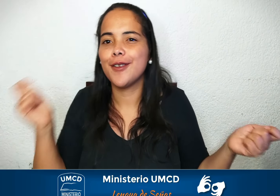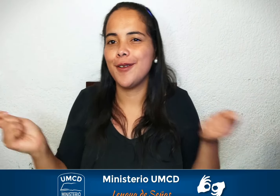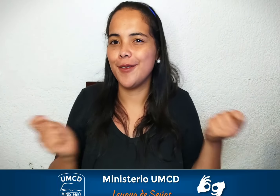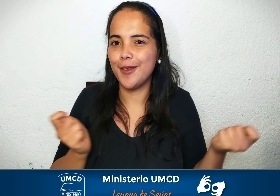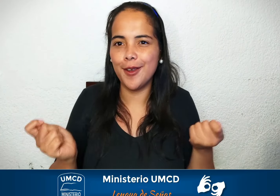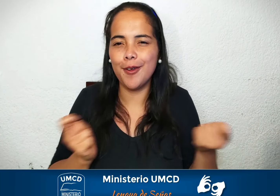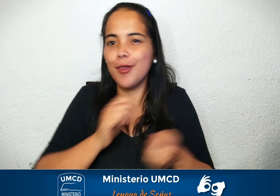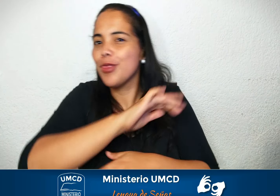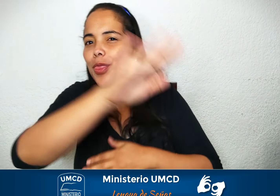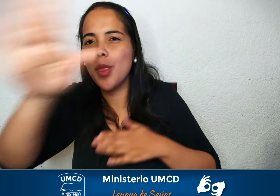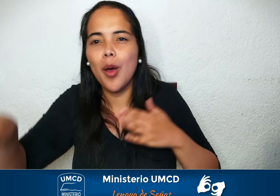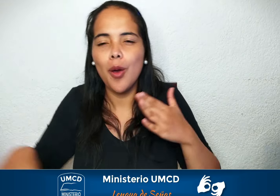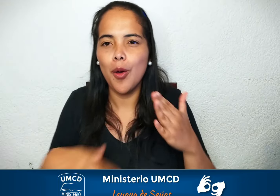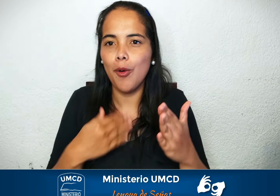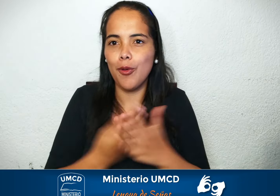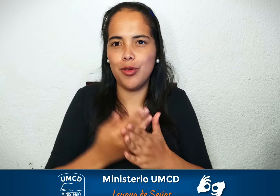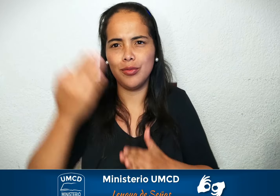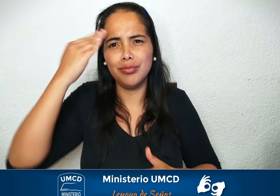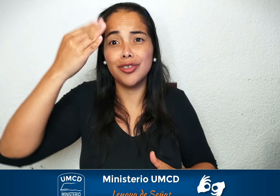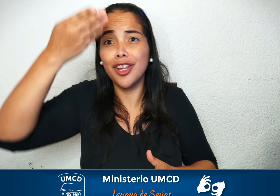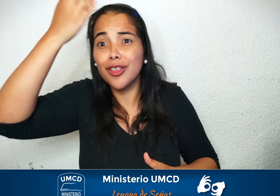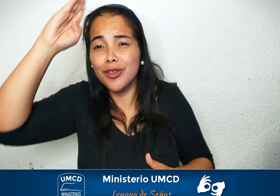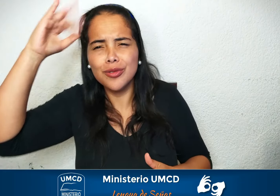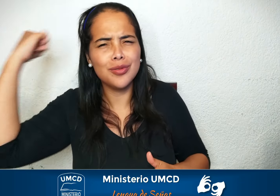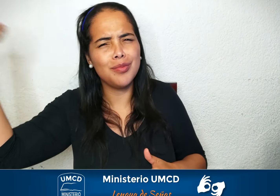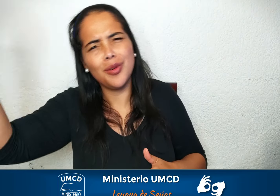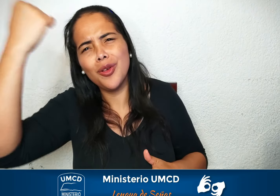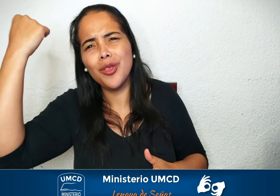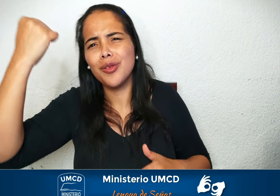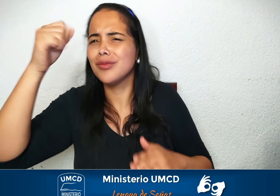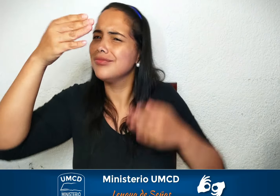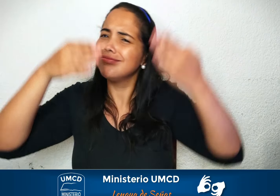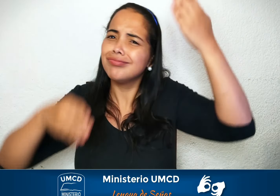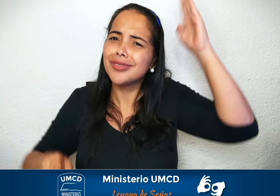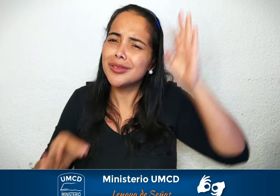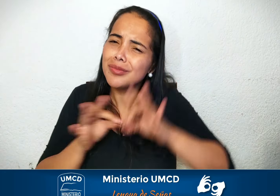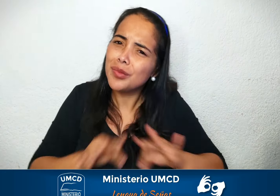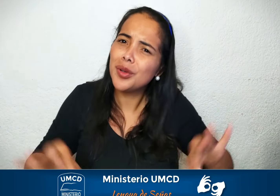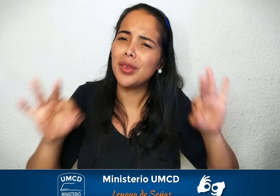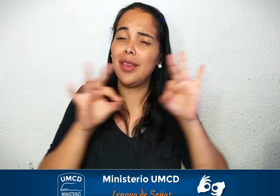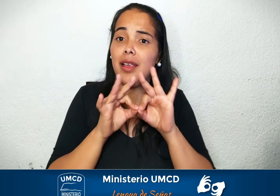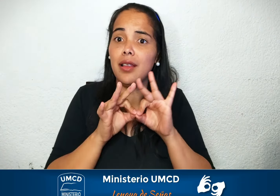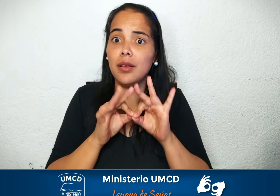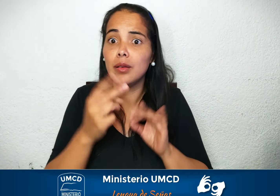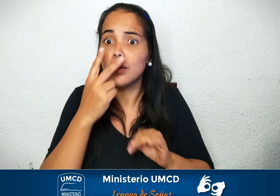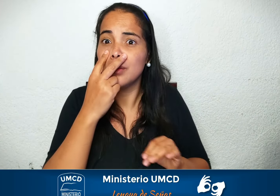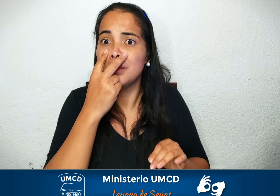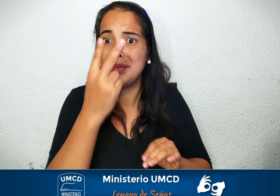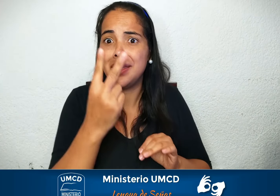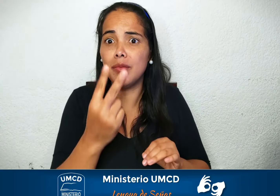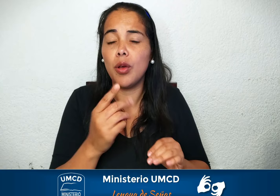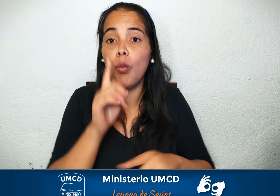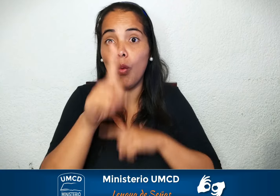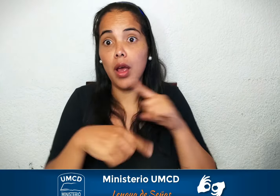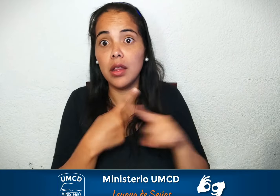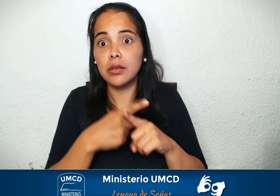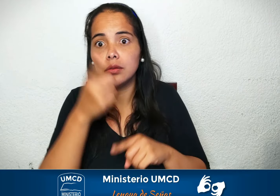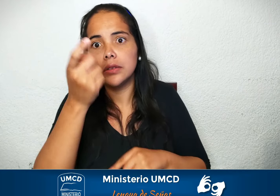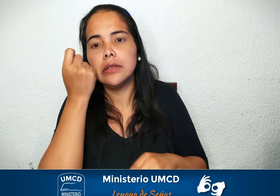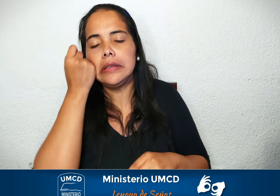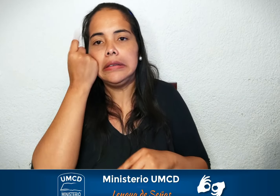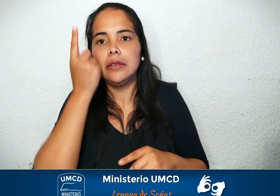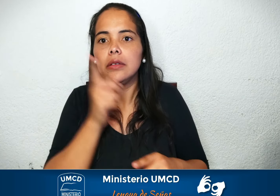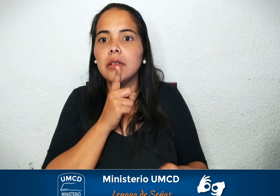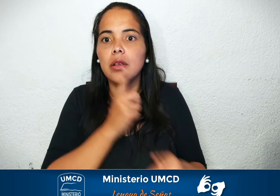se compara en nada con el poder de nuestro Dios. Y vemos en perspectiva el problema y nos